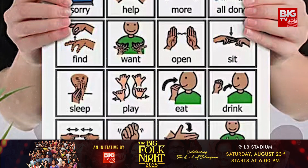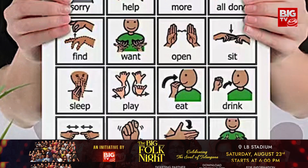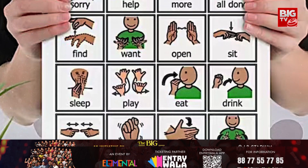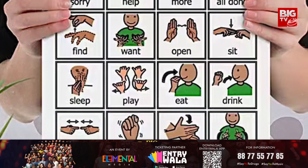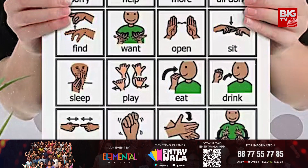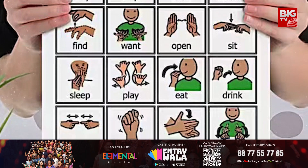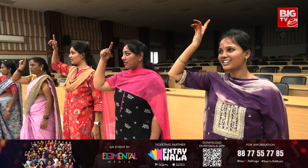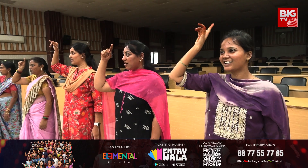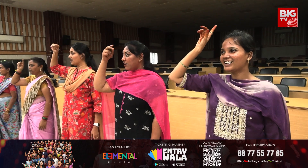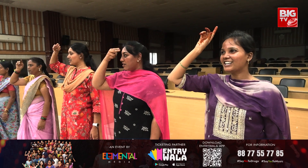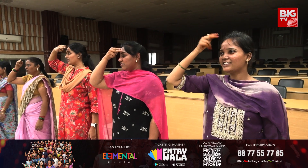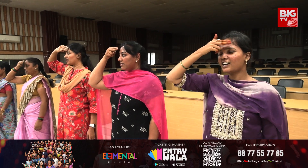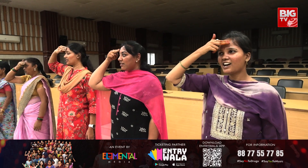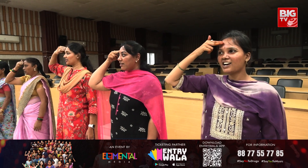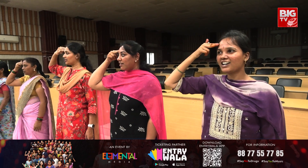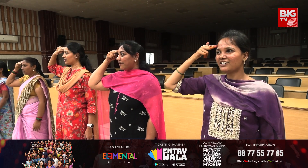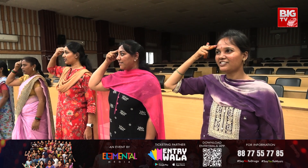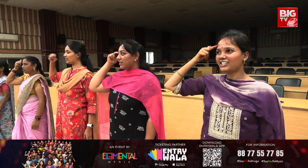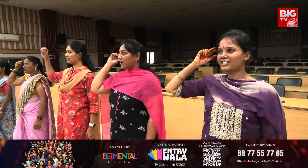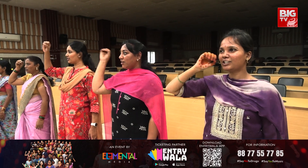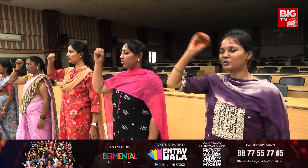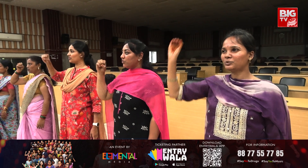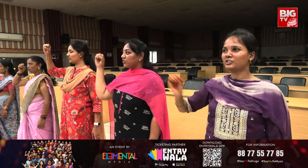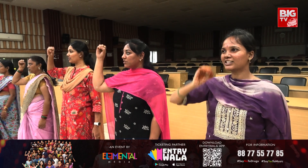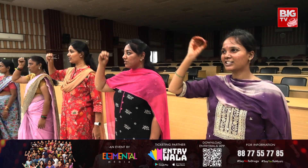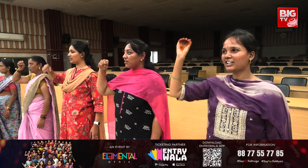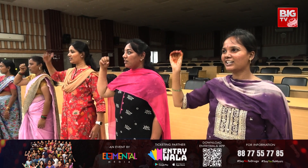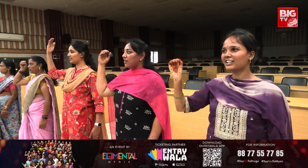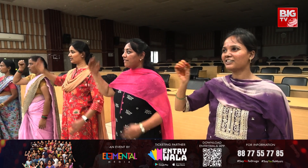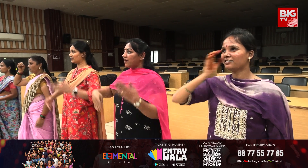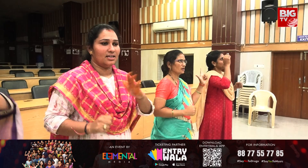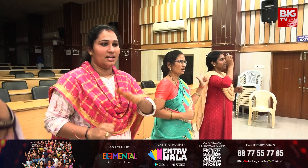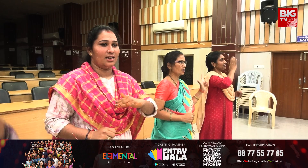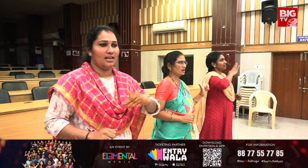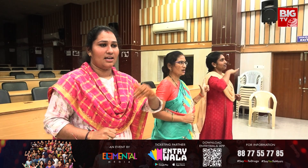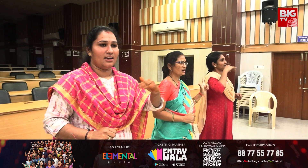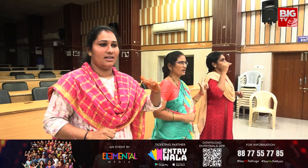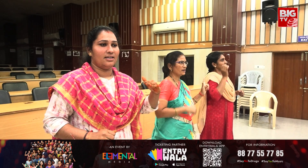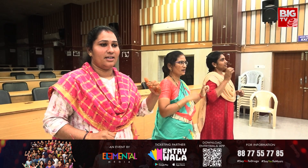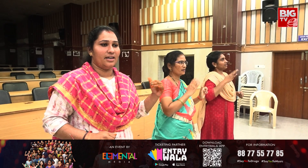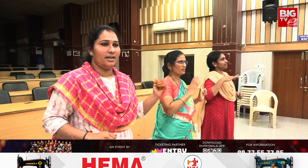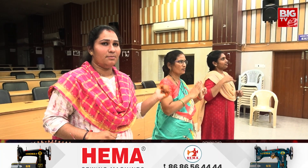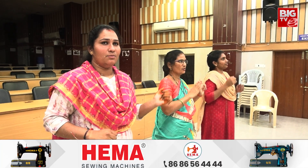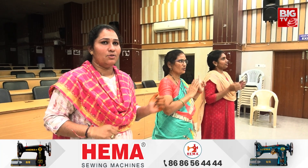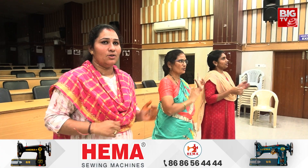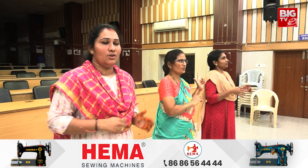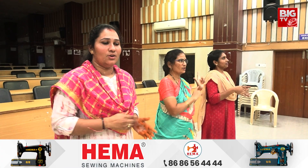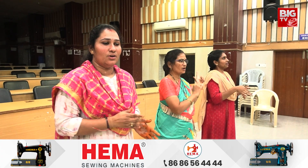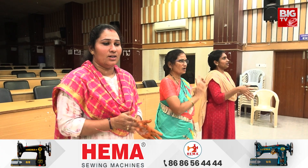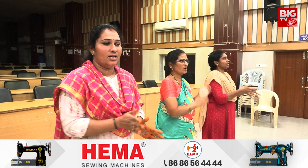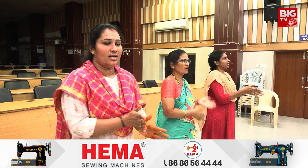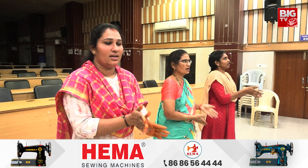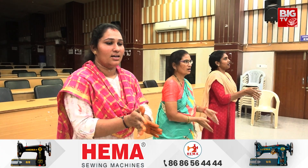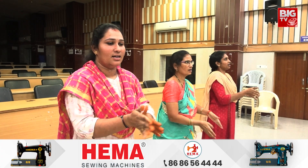తెలిపే బొమ్మలు ఉంటాయి. ఈ భాషలో ట్రైనింగ్ అయిన అధికారులు మనం మాట్లాడడం కాకుండా అవతలి వాళ్ళు చెప్పేది మనం అర్థం చేసుకోవడమే